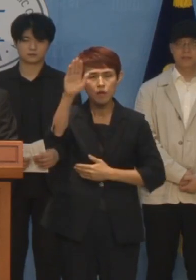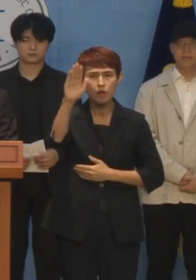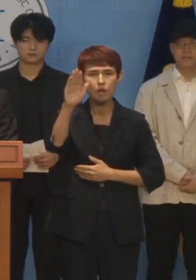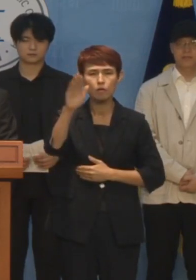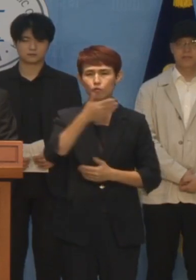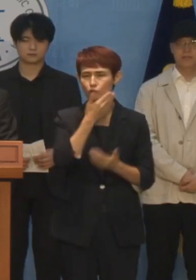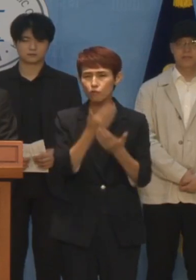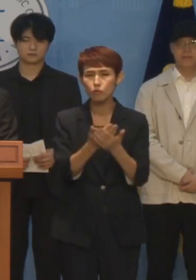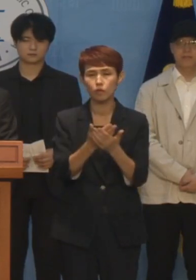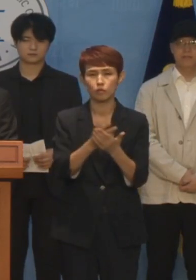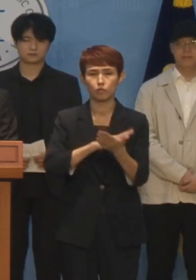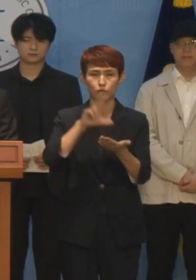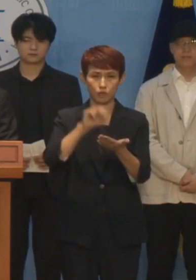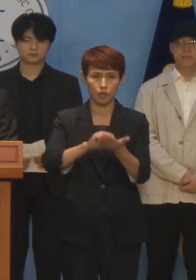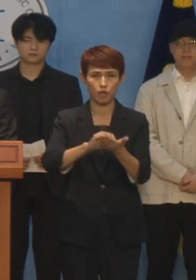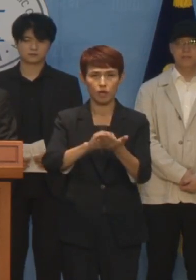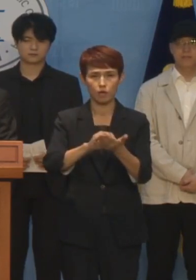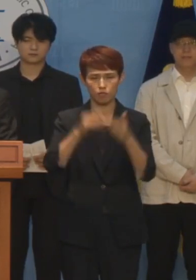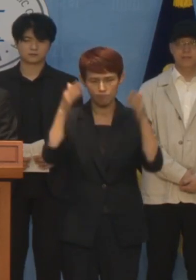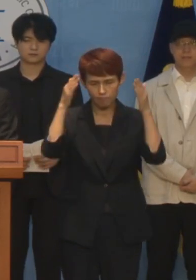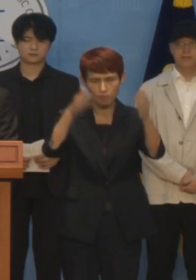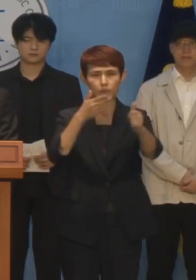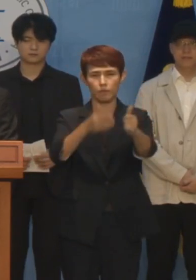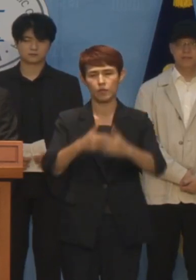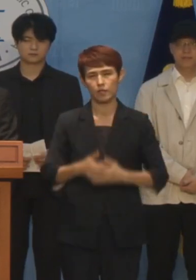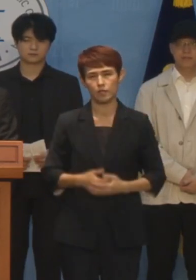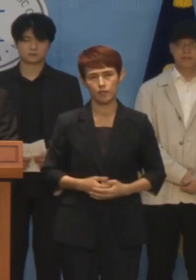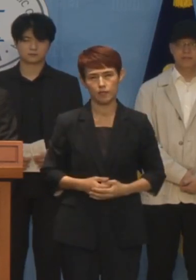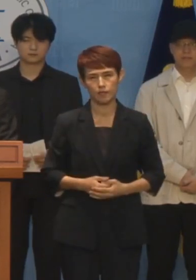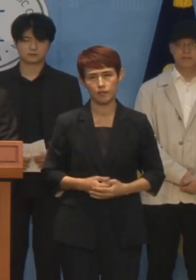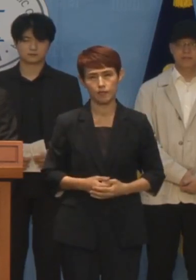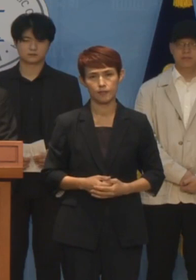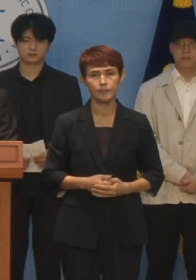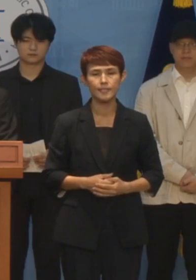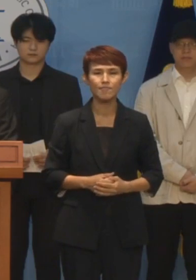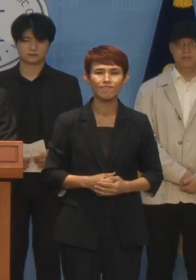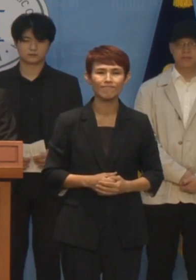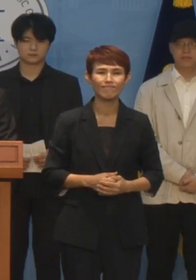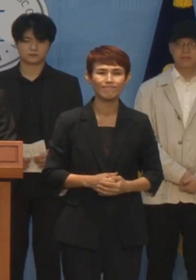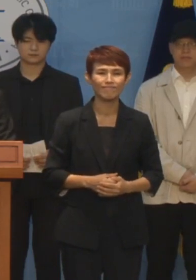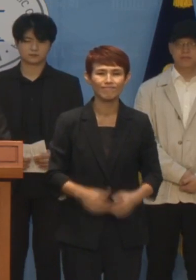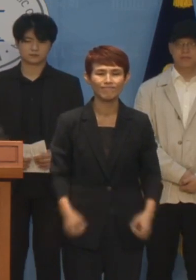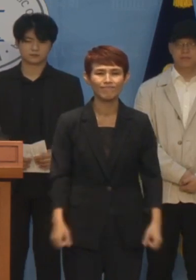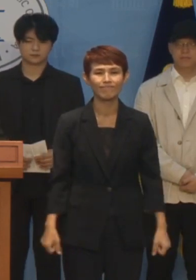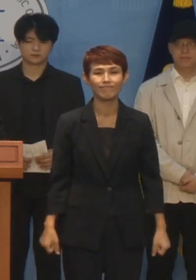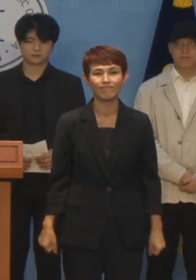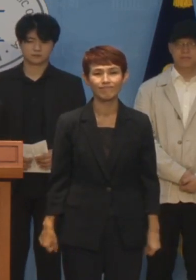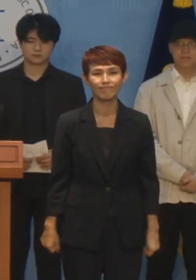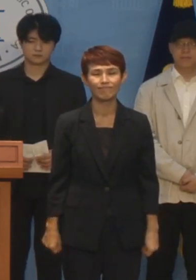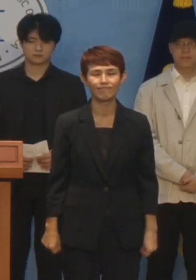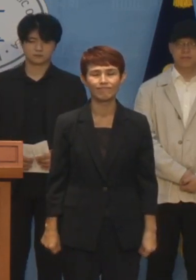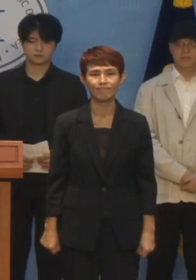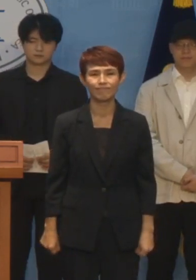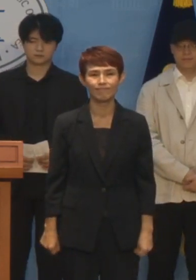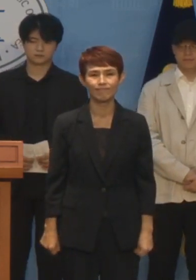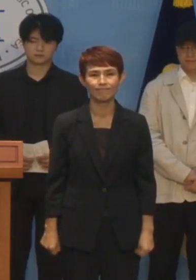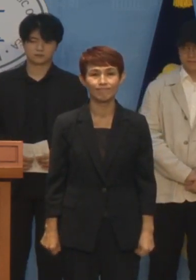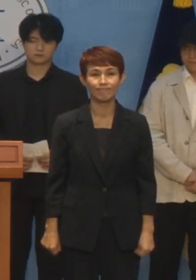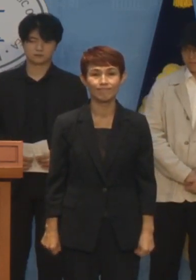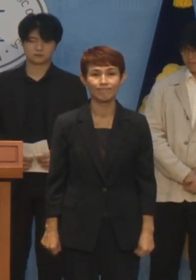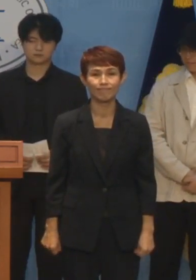고민하는 공간으로 변화하기를 바라며 이만 발언을 마치겠습니다. 감사합니다.